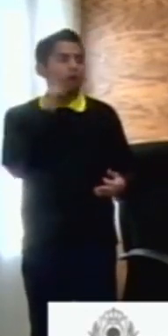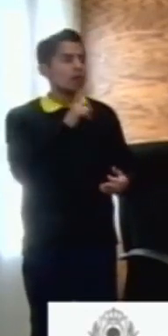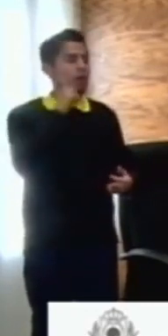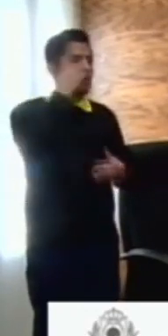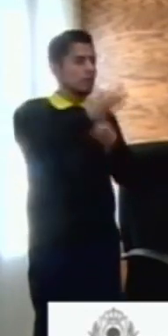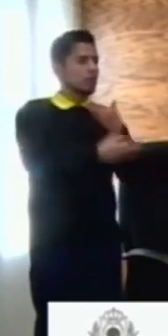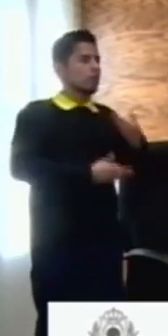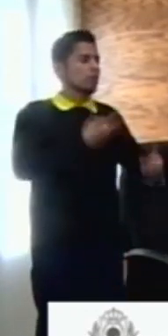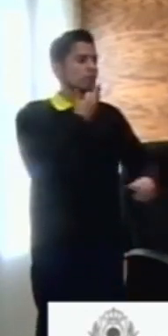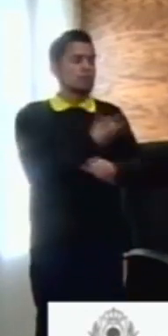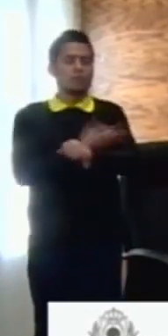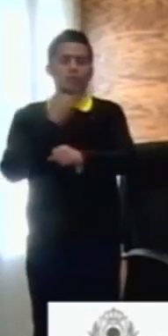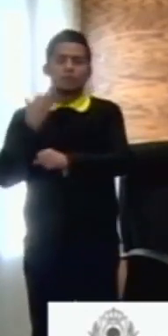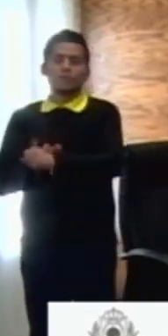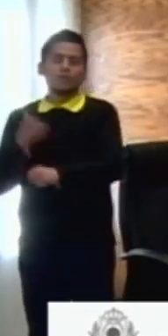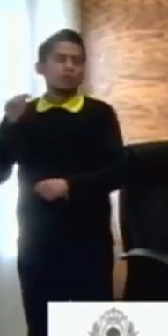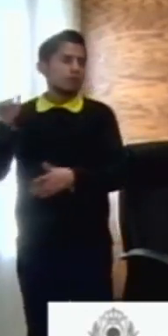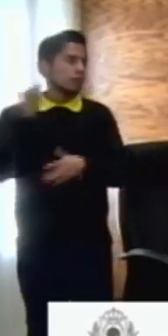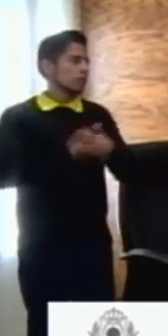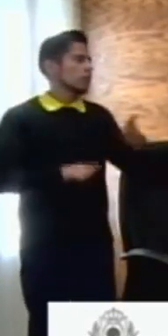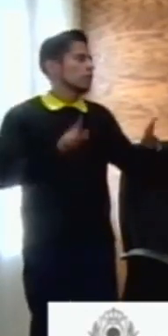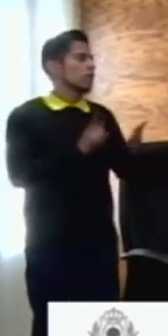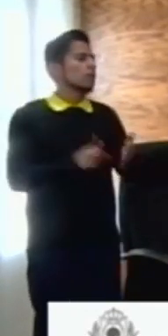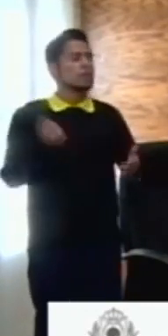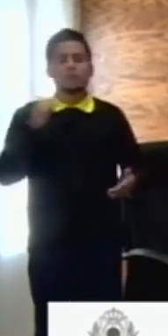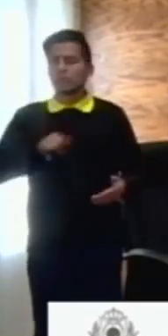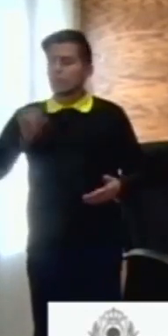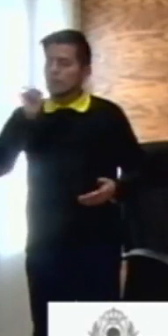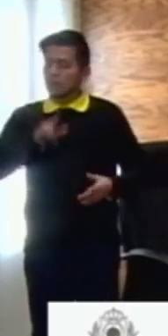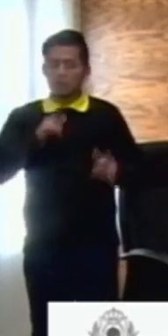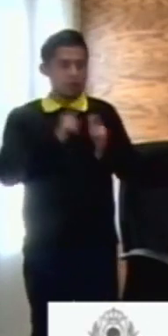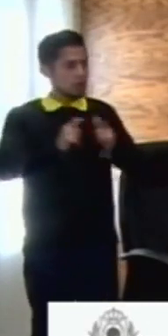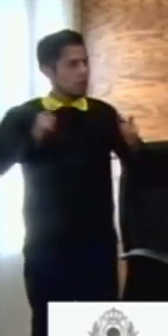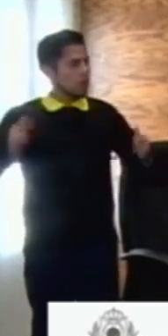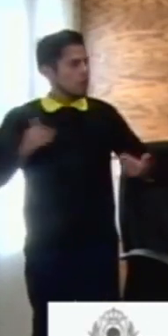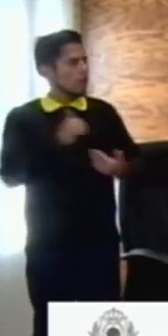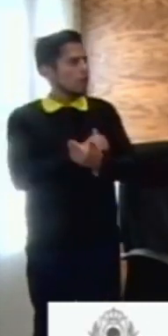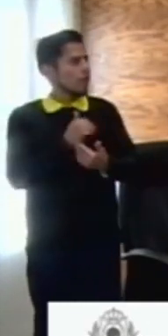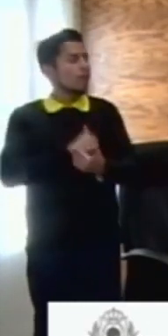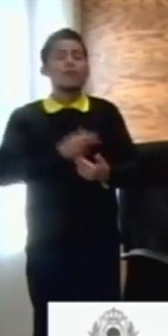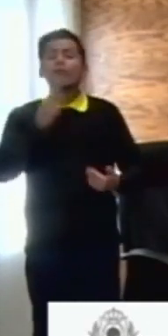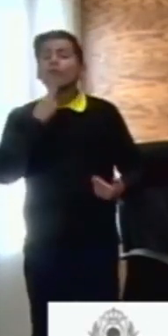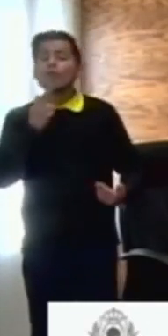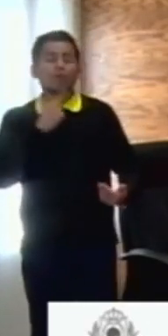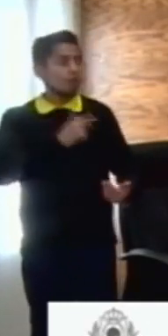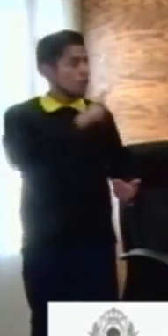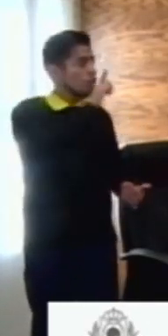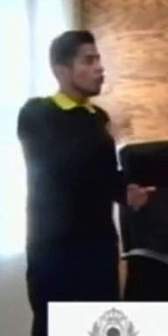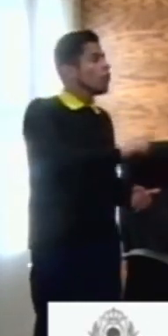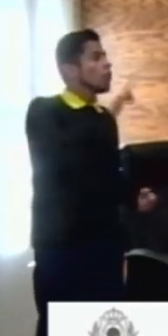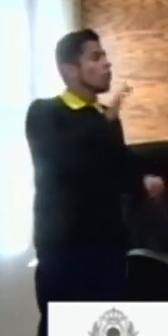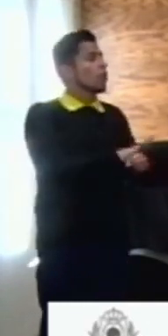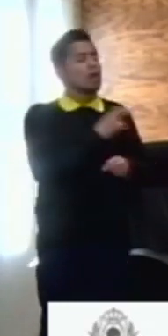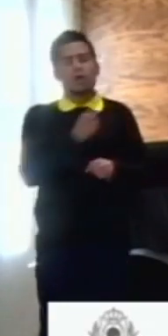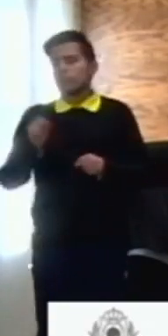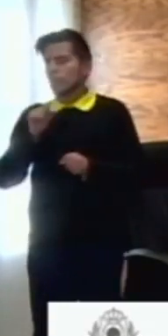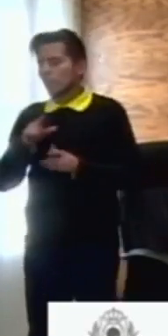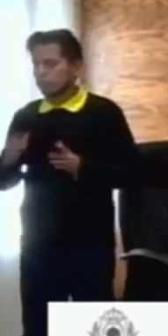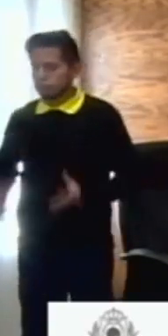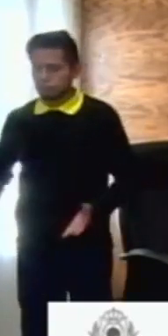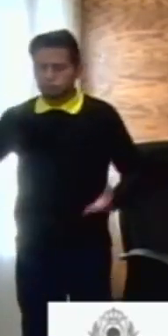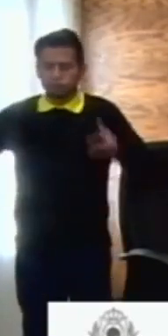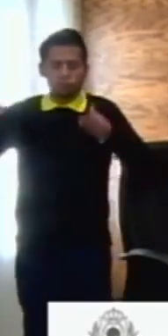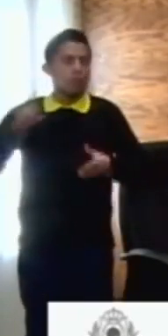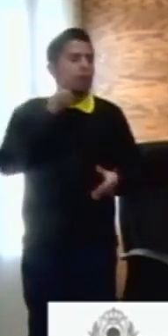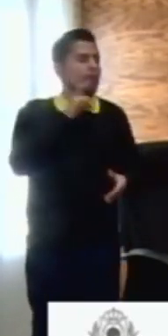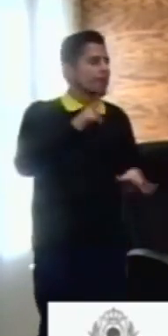de las familias laguneras y será también un gran ahorro en el consumo de luz puesto que los pozos de que existen